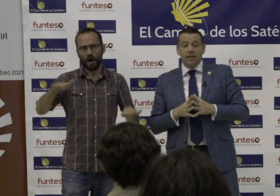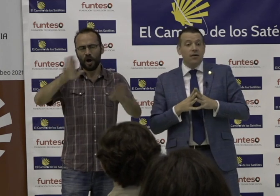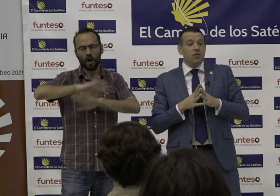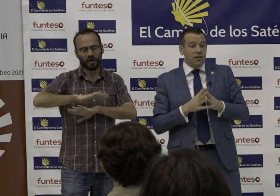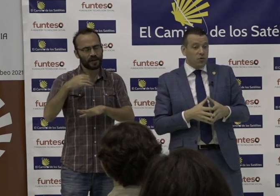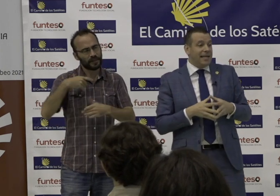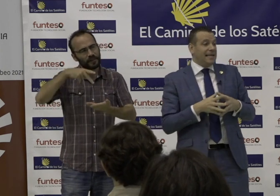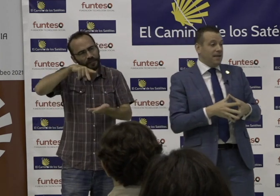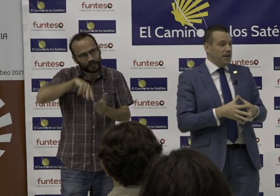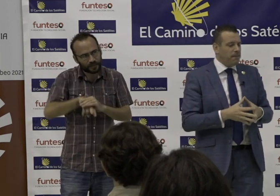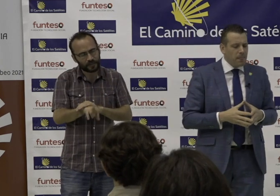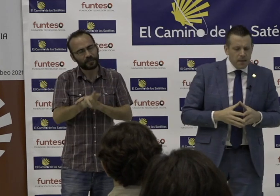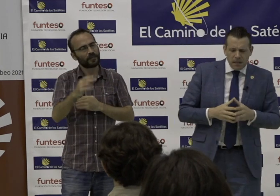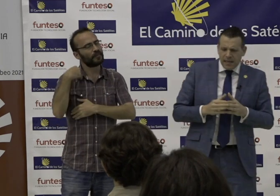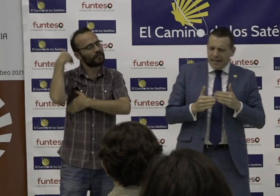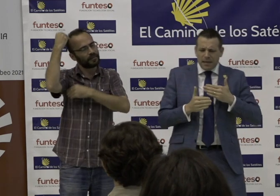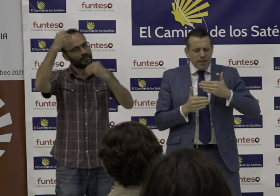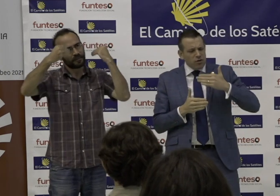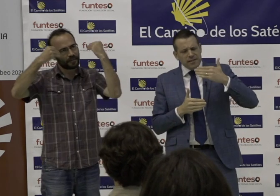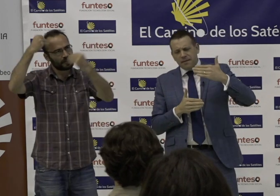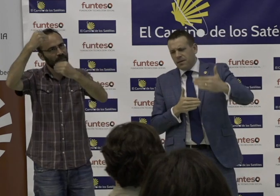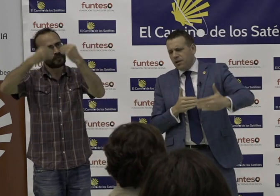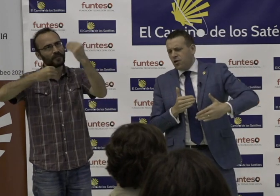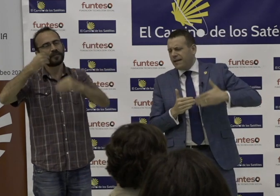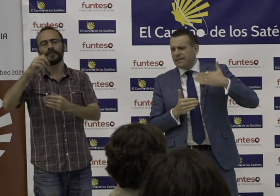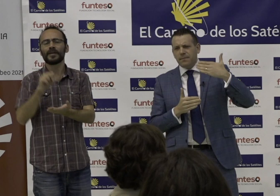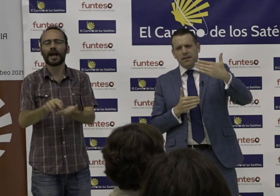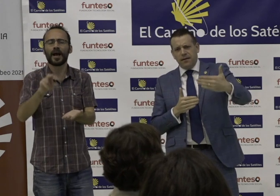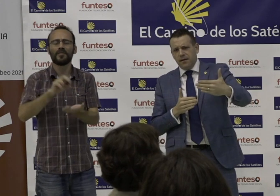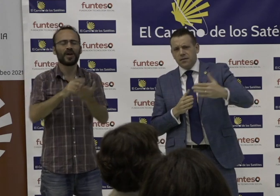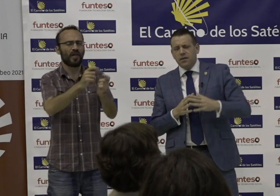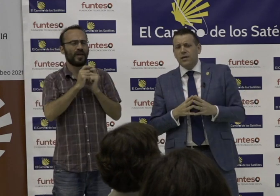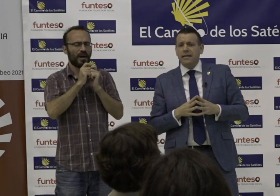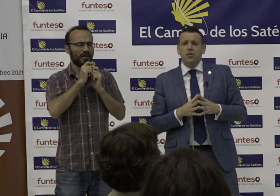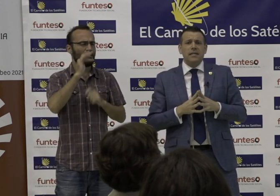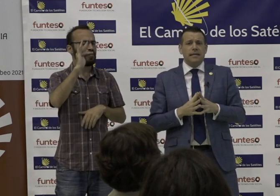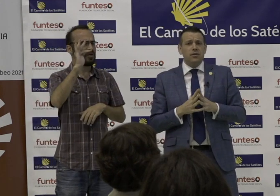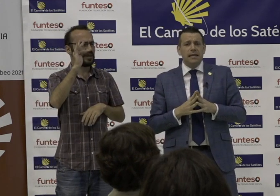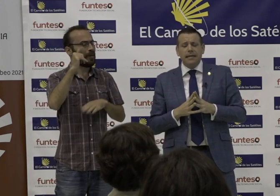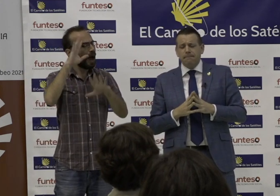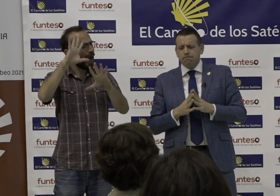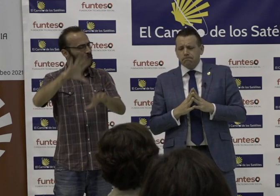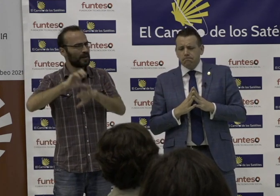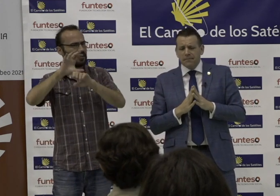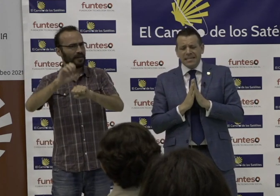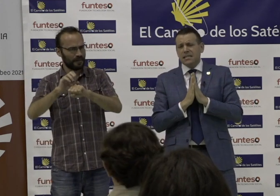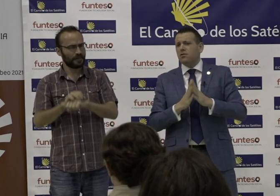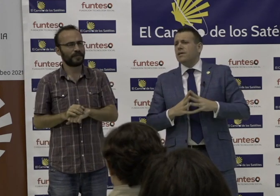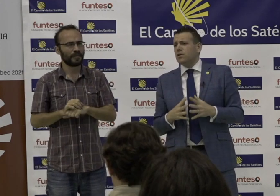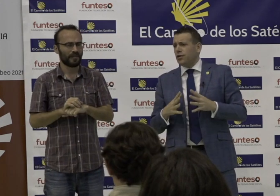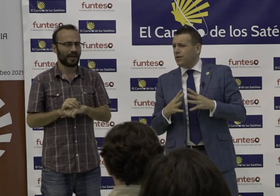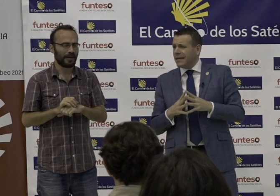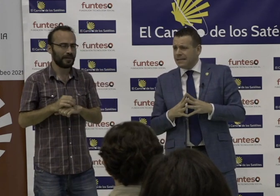la mañana continué la etapa. El camino siempre me dio grandes aprendizajes y una de las cosas que yo tenía es